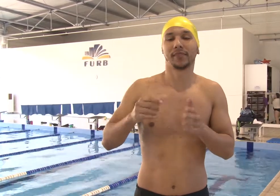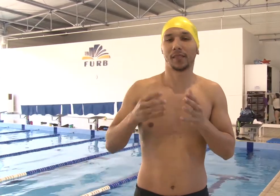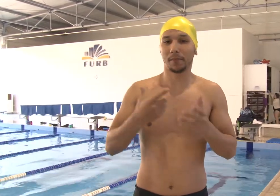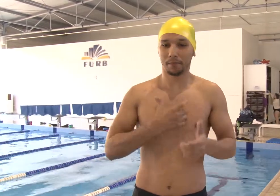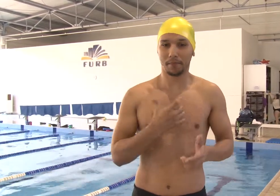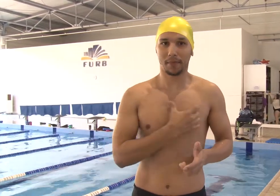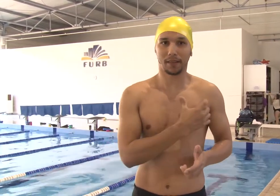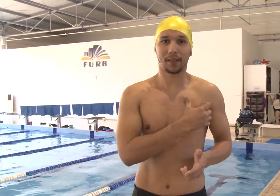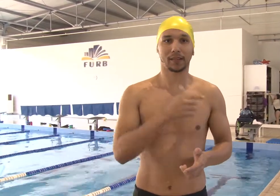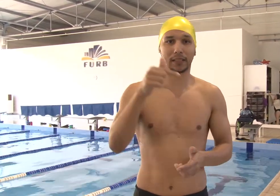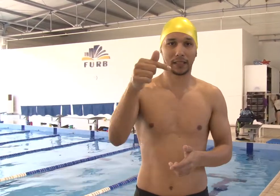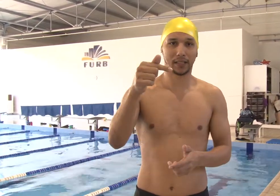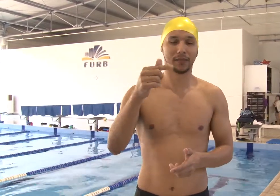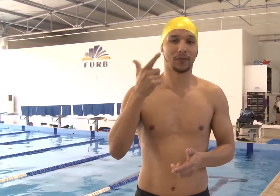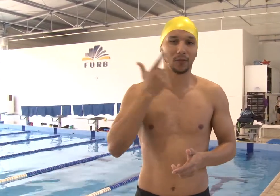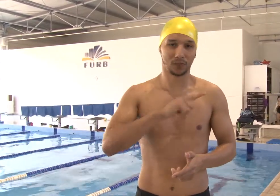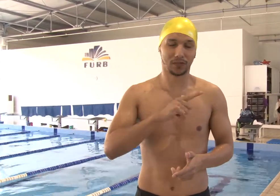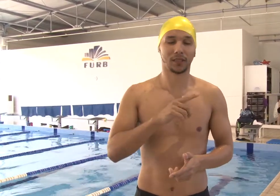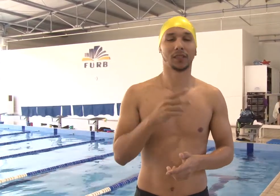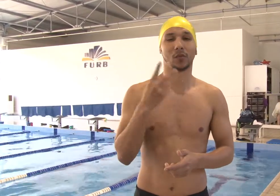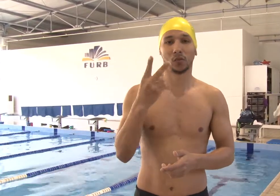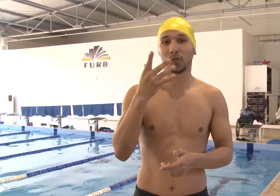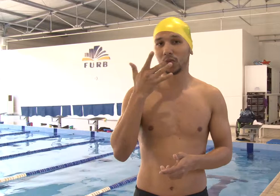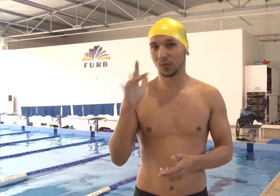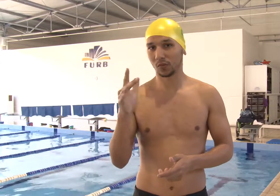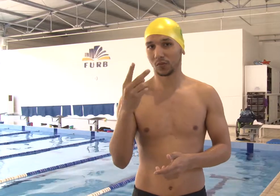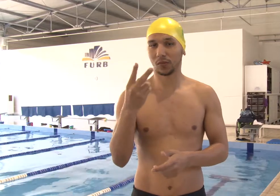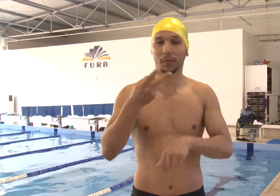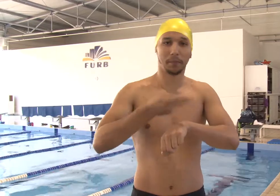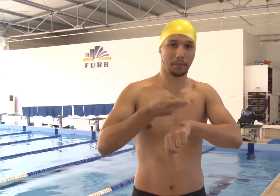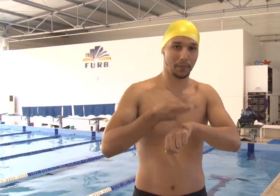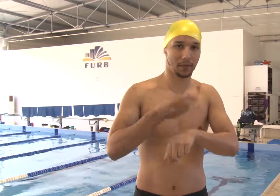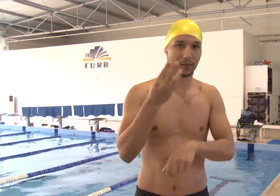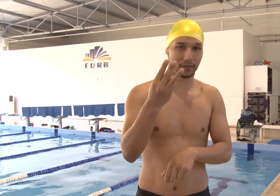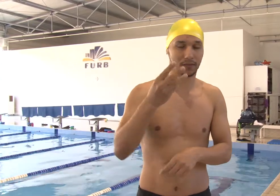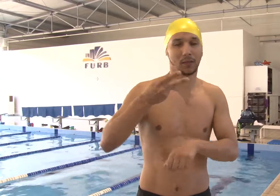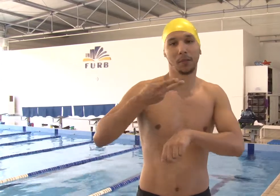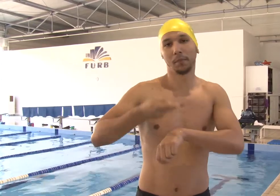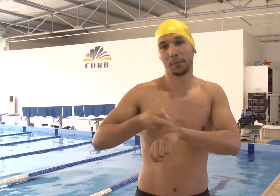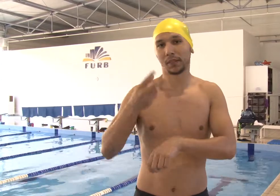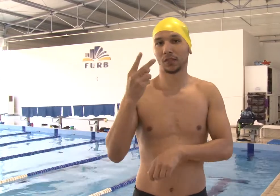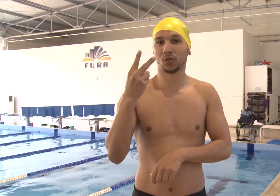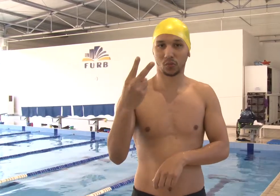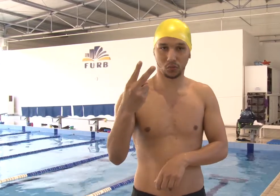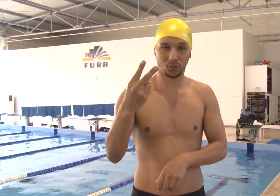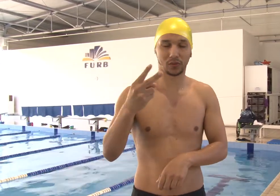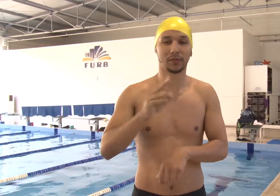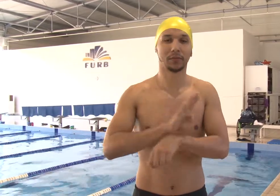Ganhei sete medalhas, sendo duas de ouro, três de prata e duas de bronze.